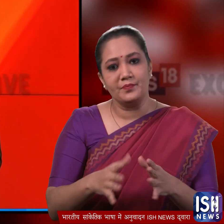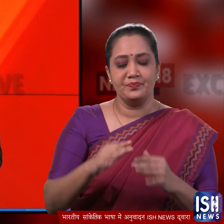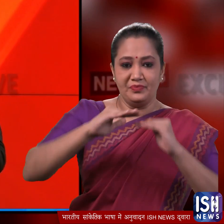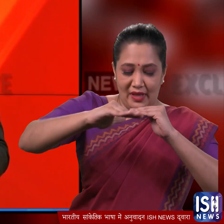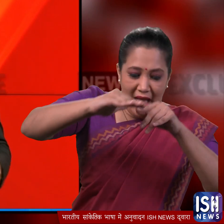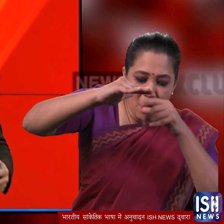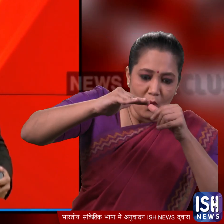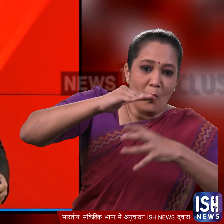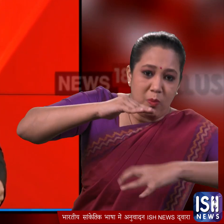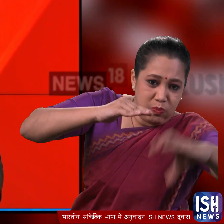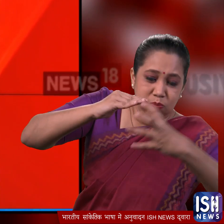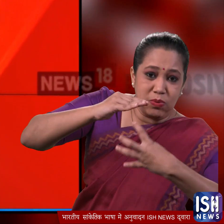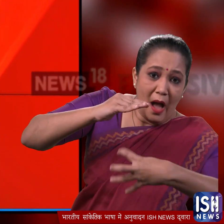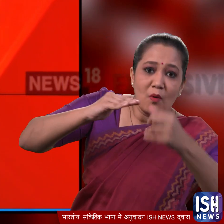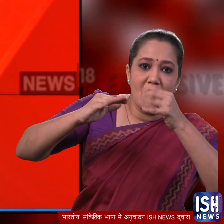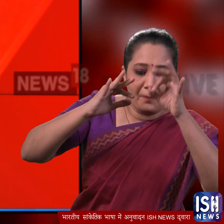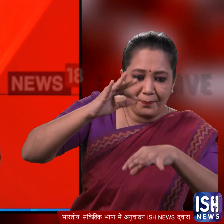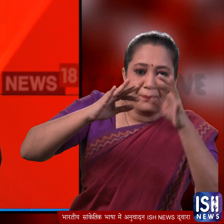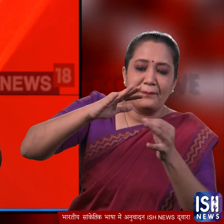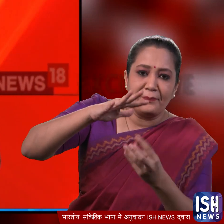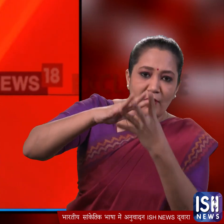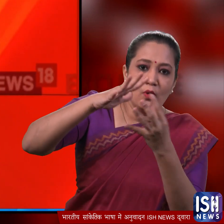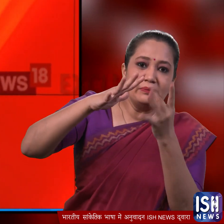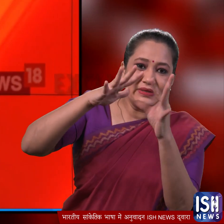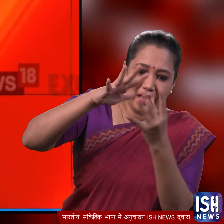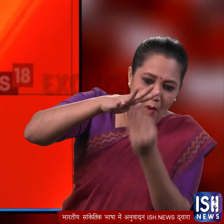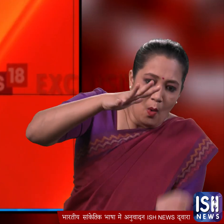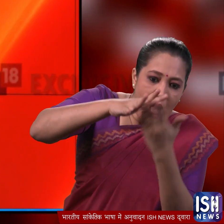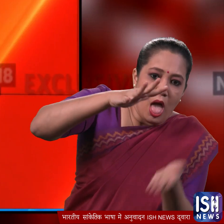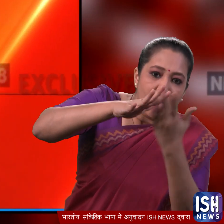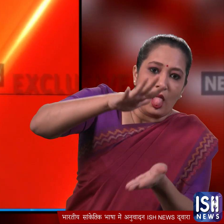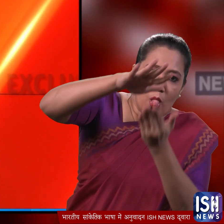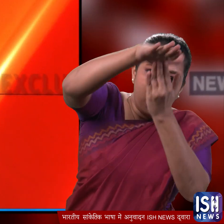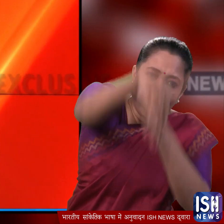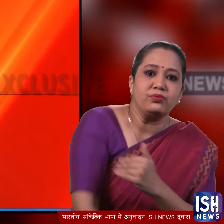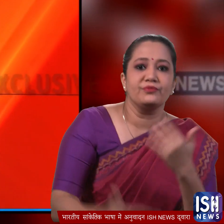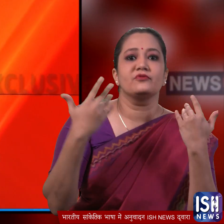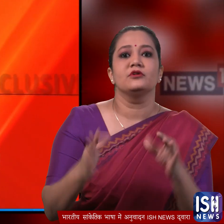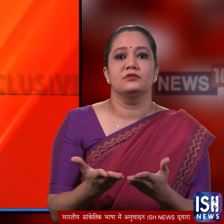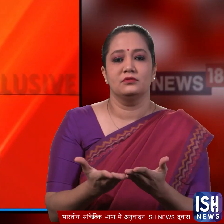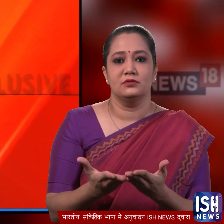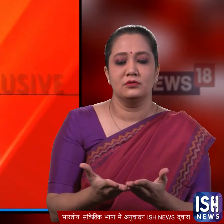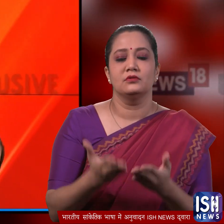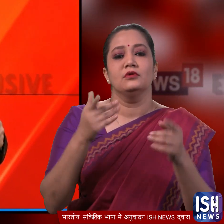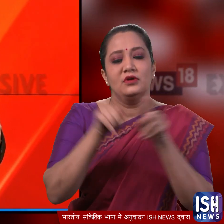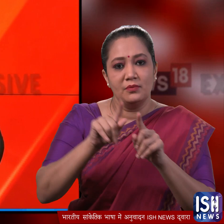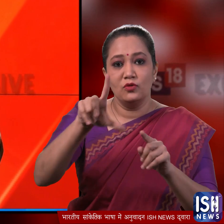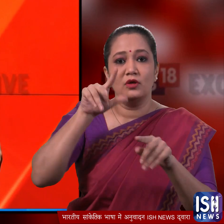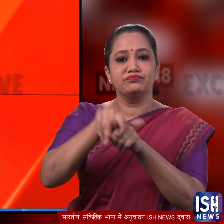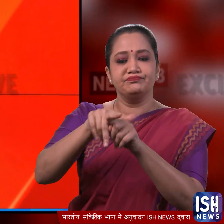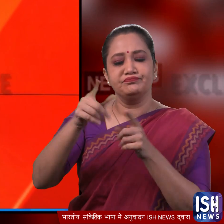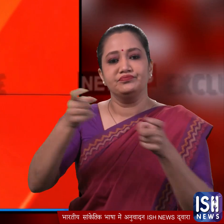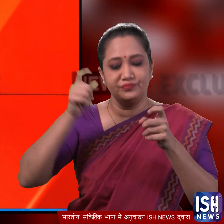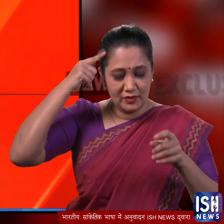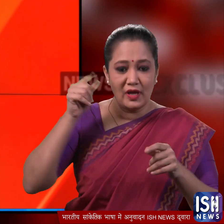यही हुआ, जहां सड़क के नीचे पानी की पाइपलाइन में लीकेज था और पानी के साथ अंदर ही अंदर मिट्टी बहने से सड़क ही जमीन में समा गई, जिसके लिए